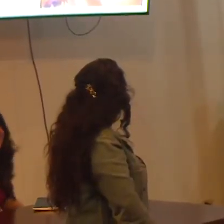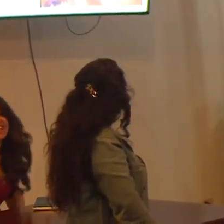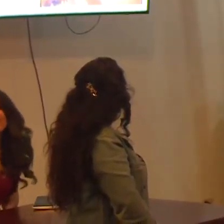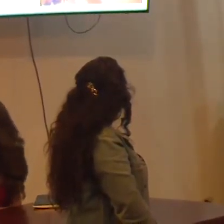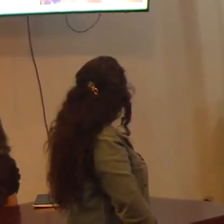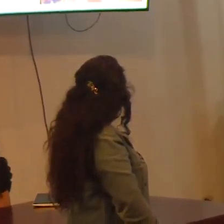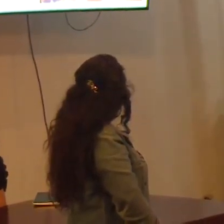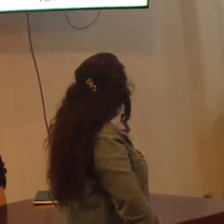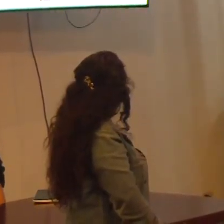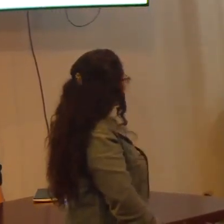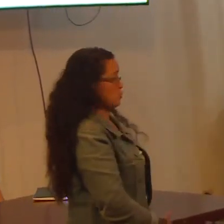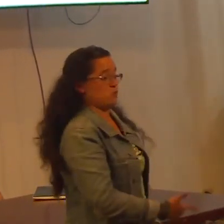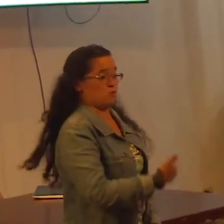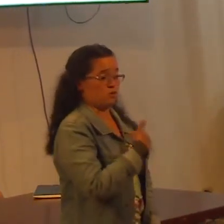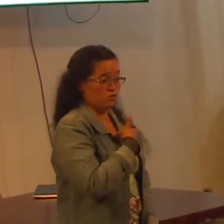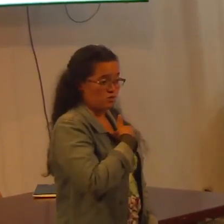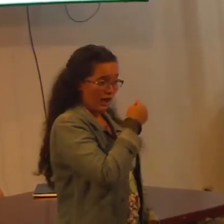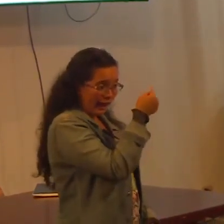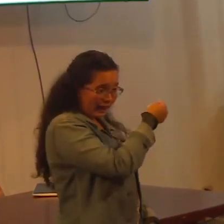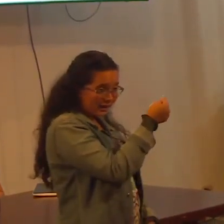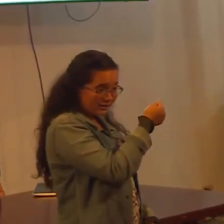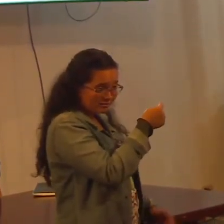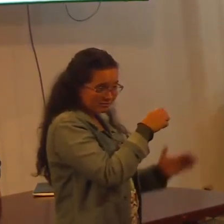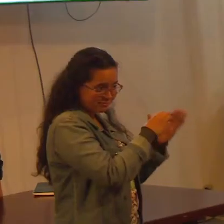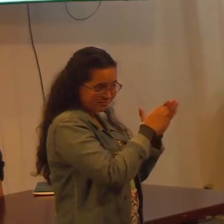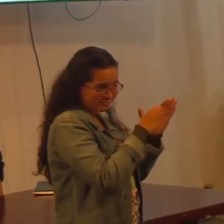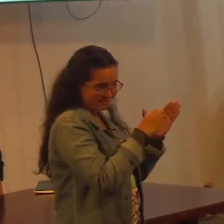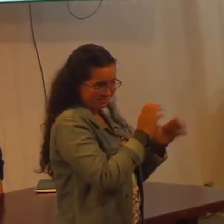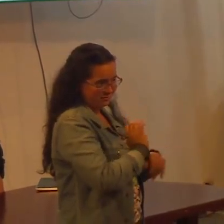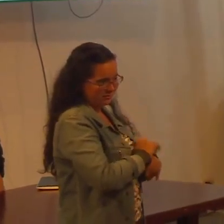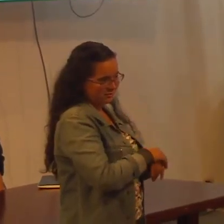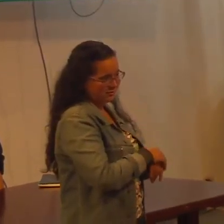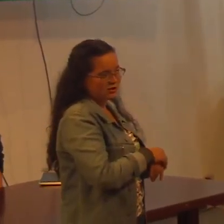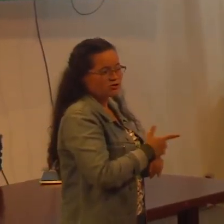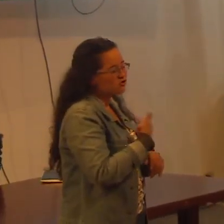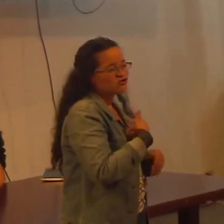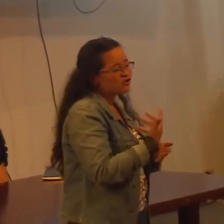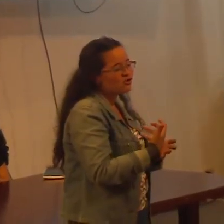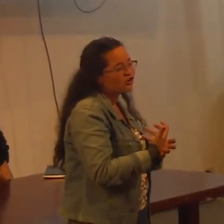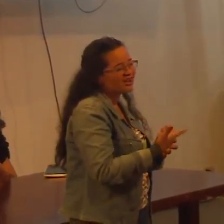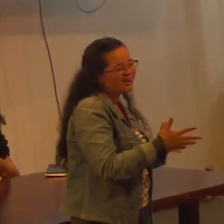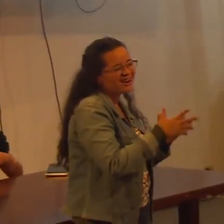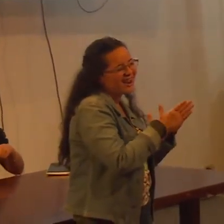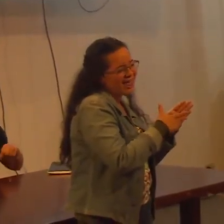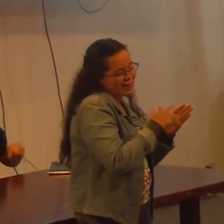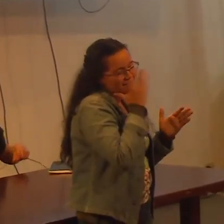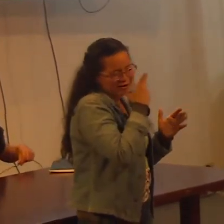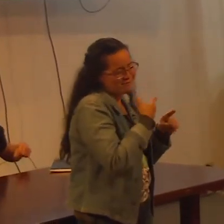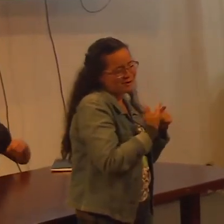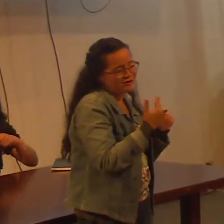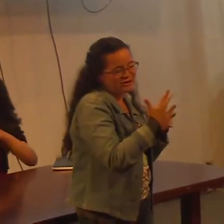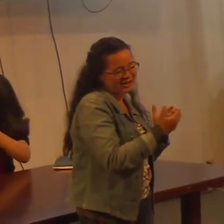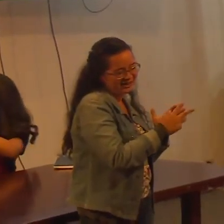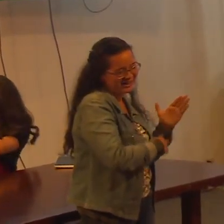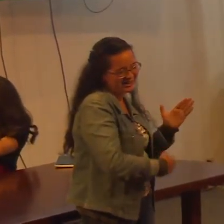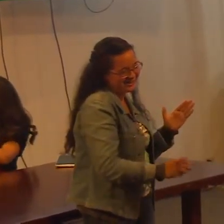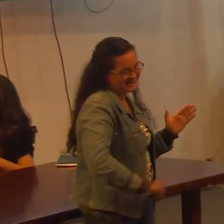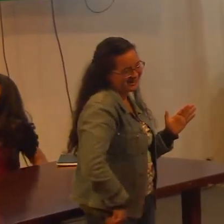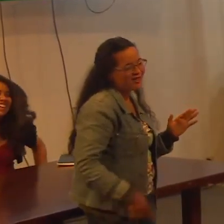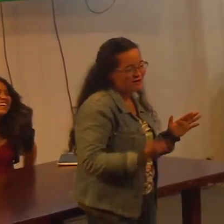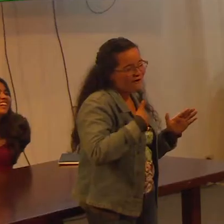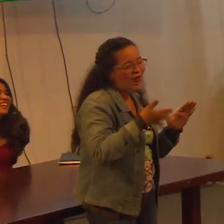Bueno, yo tomé este fragmento de mi texto, no se los voy a leer aunque es muy bonito, pero les voy a hablar de